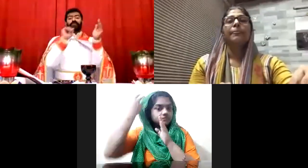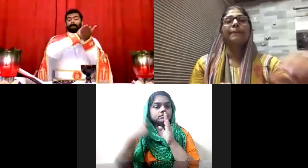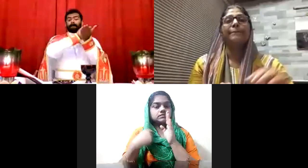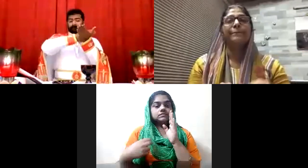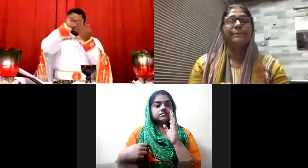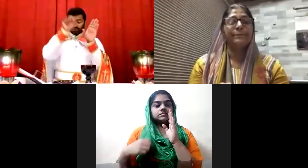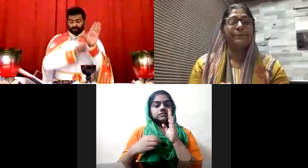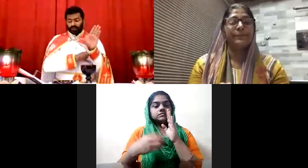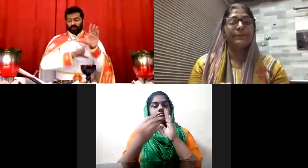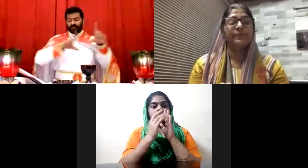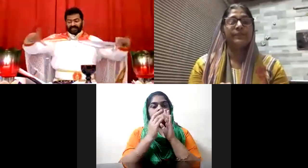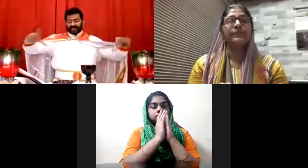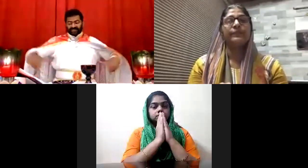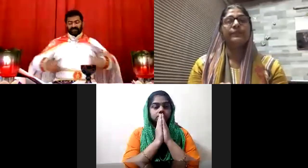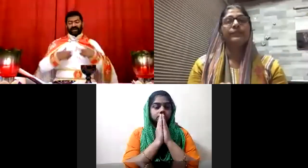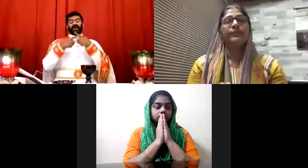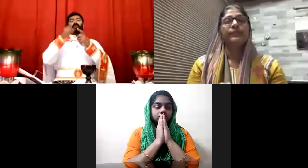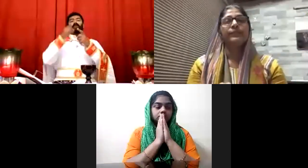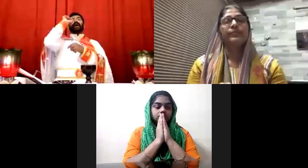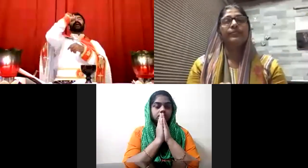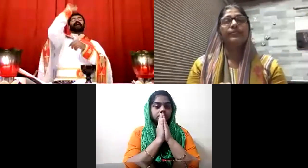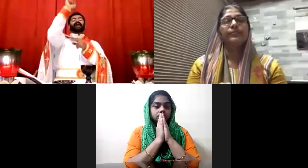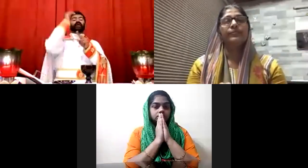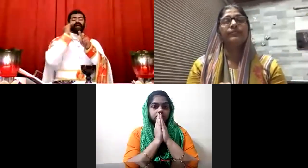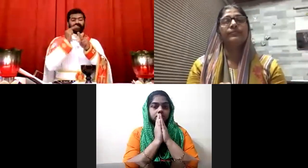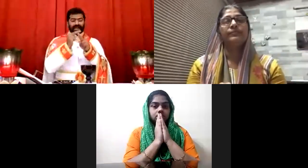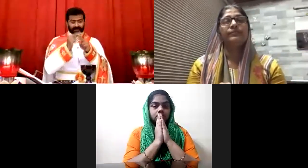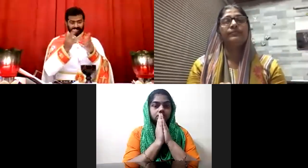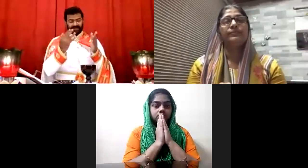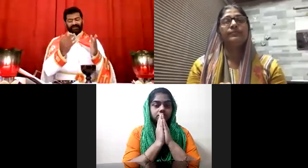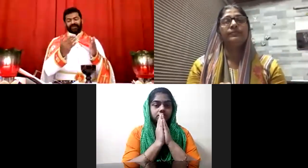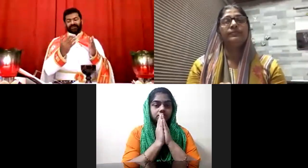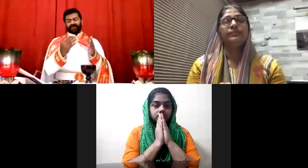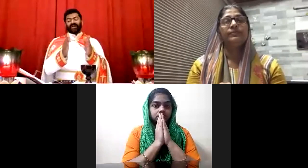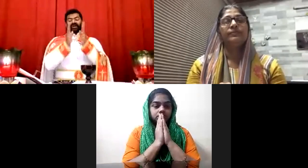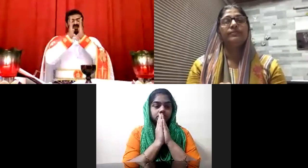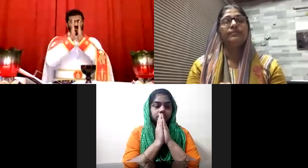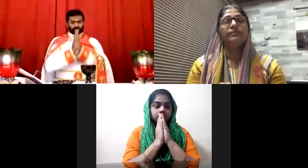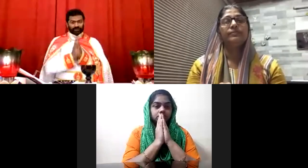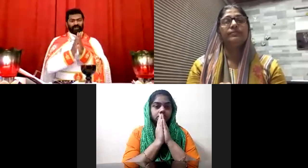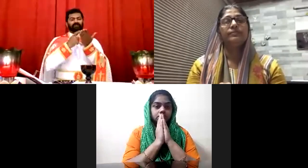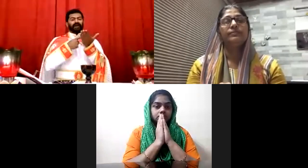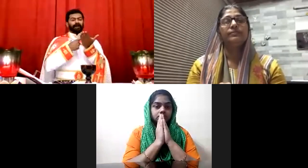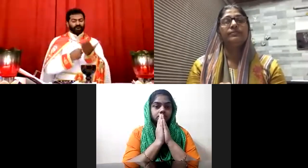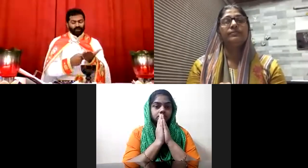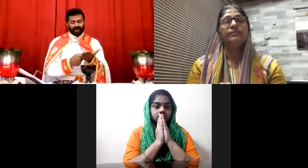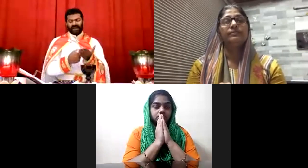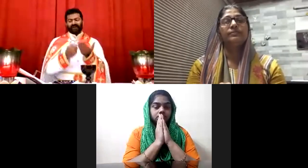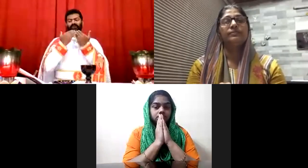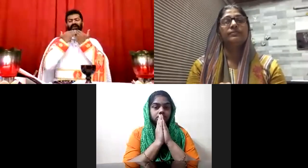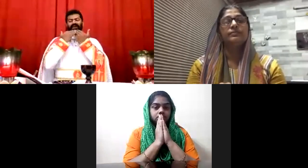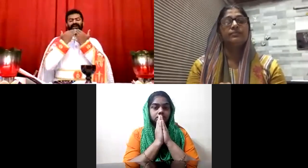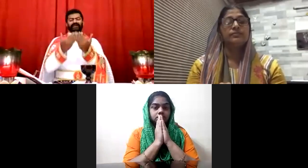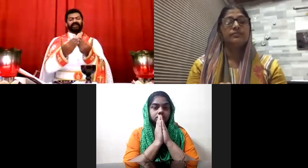സജീവവും പരിശുദ്ധവും ജീവദായകമായ അങ്ങയുടെ നാമത്തിന് സ്തുതിയും